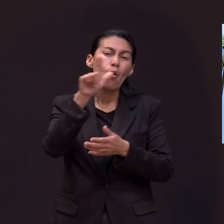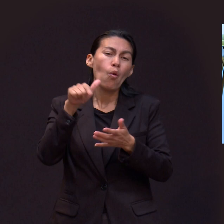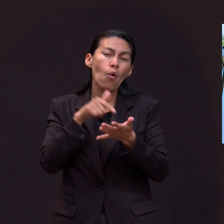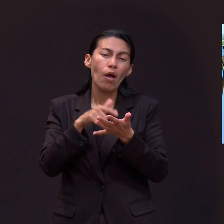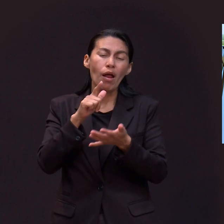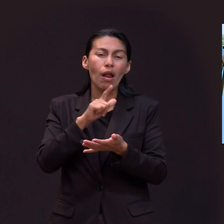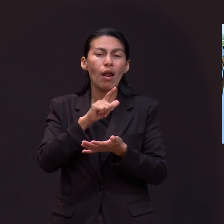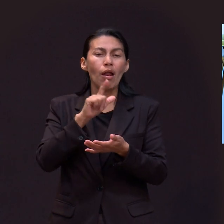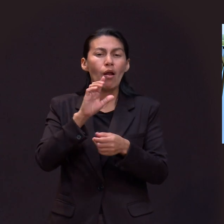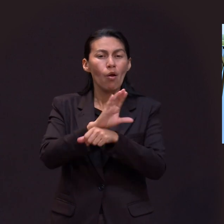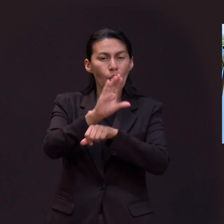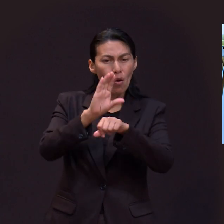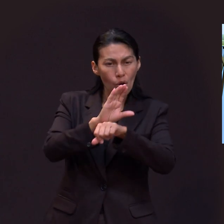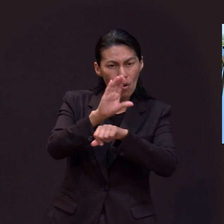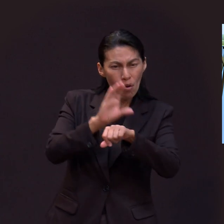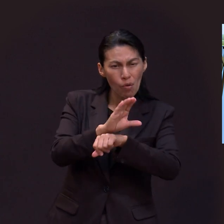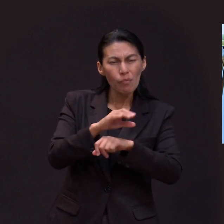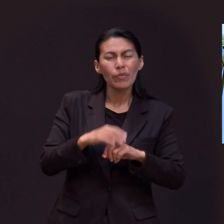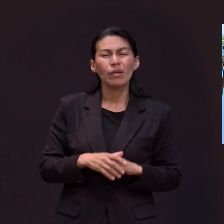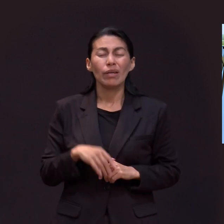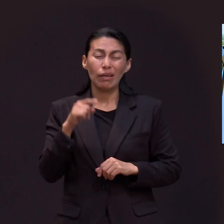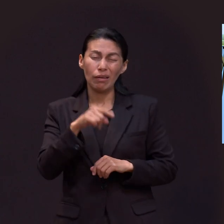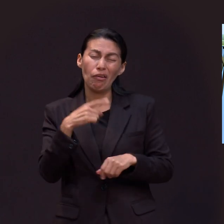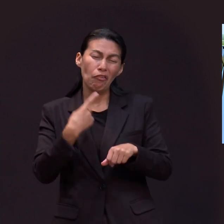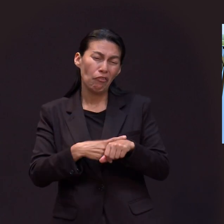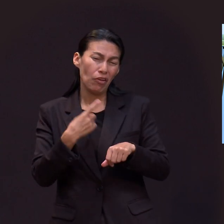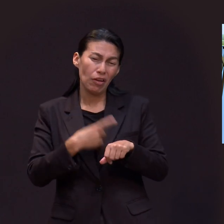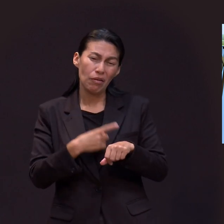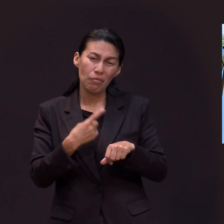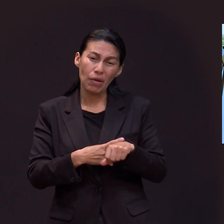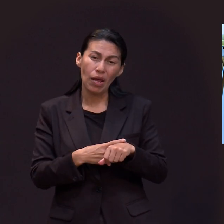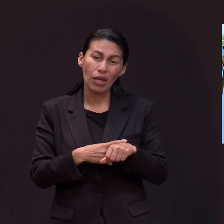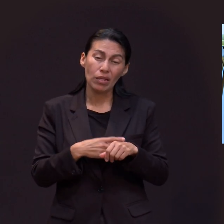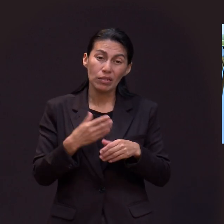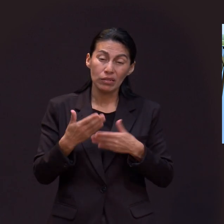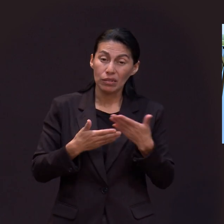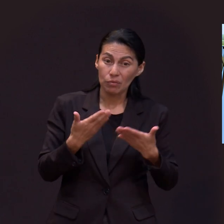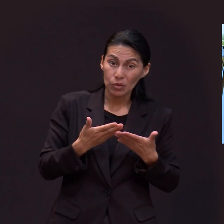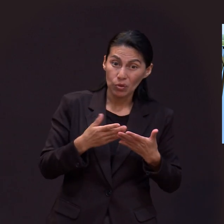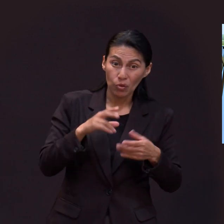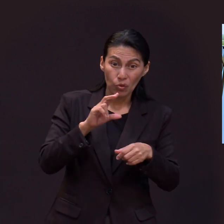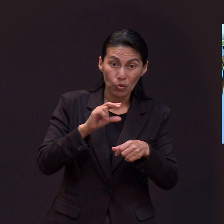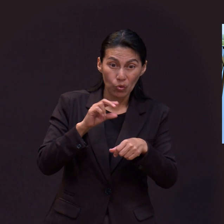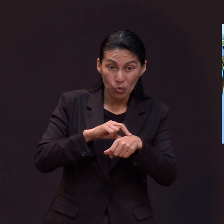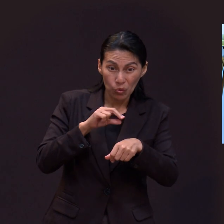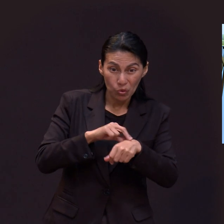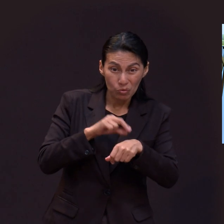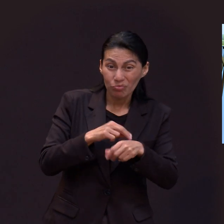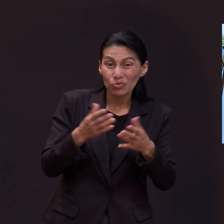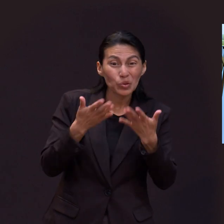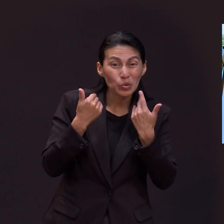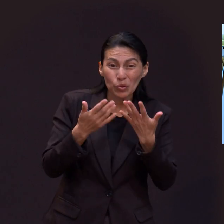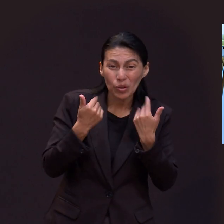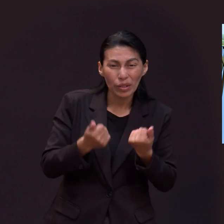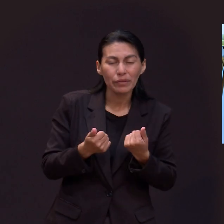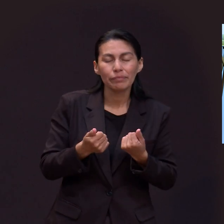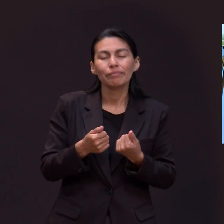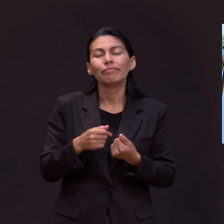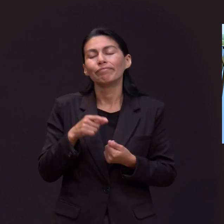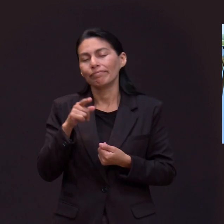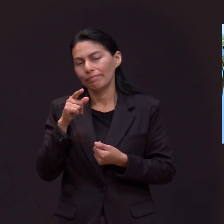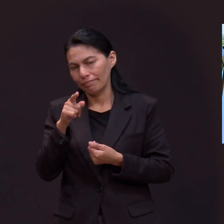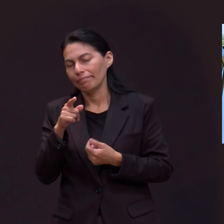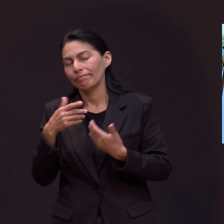colombia se me está enfermando y aún no tiene servicio médico nancy como